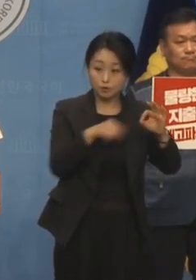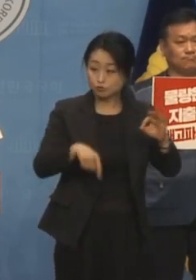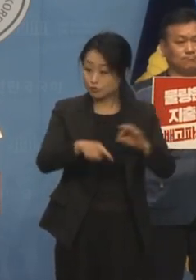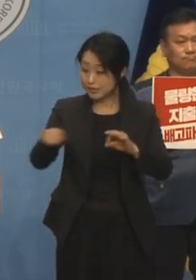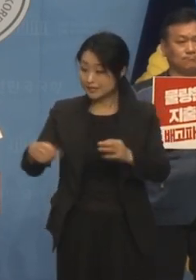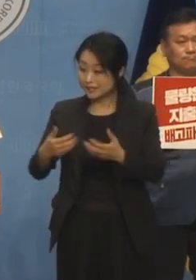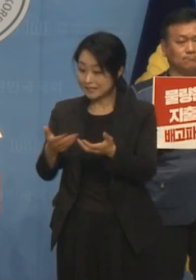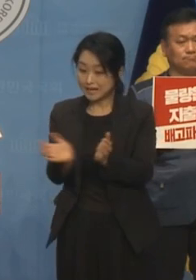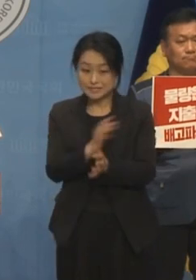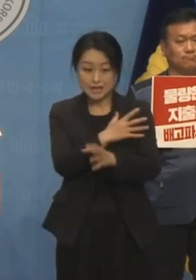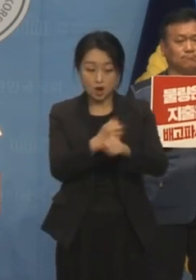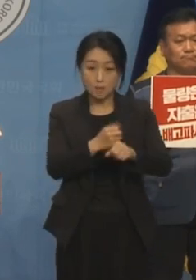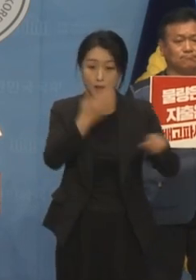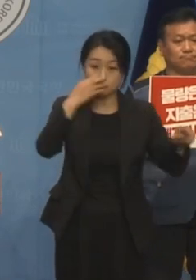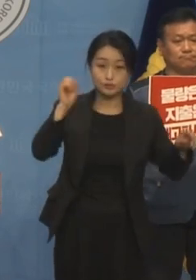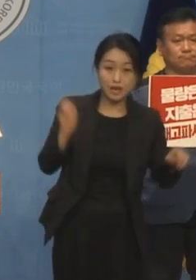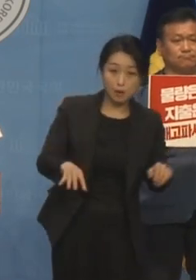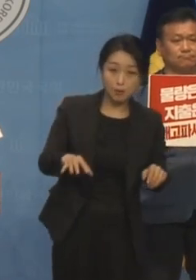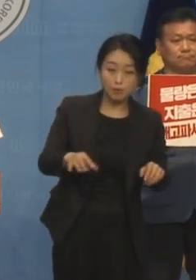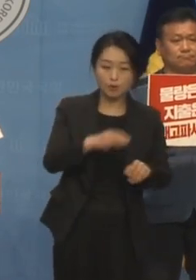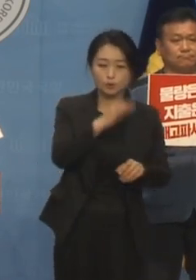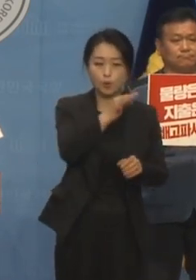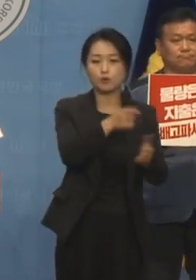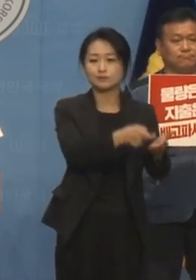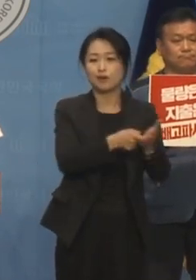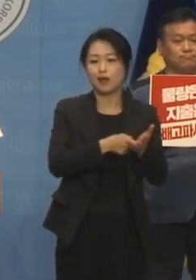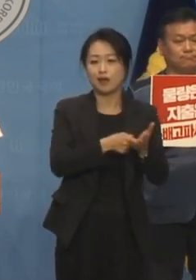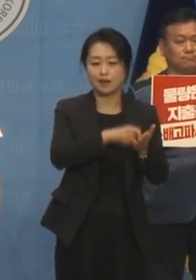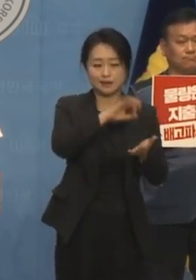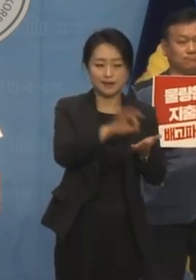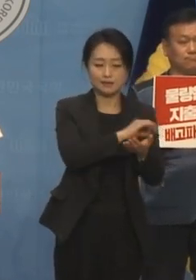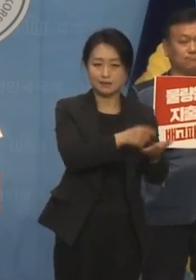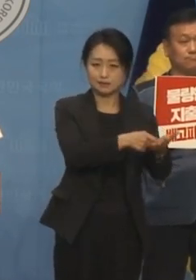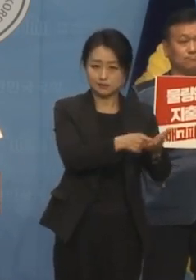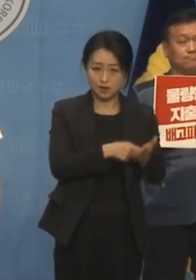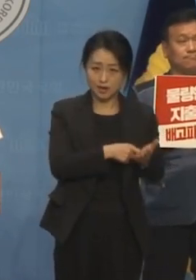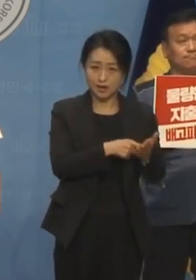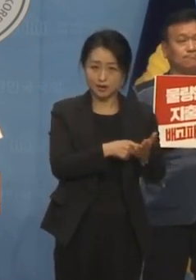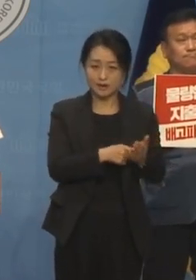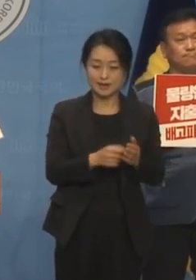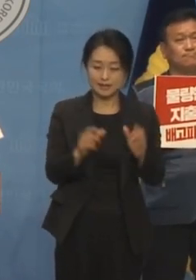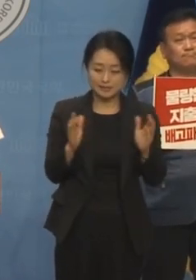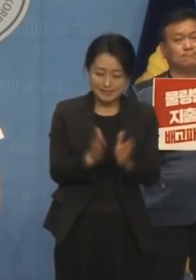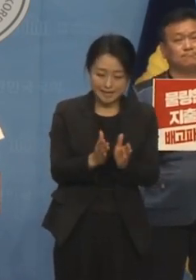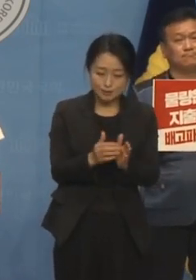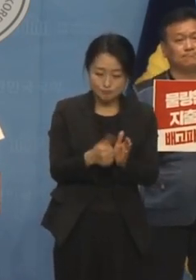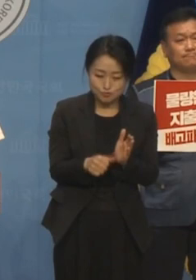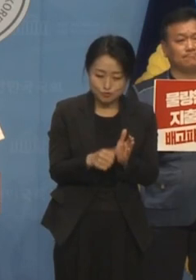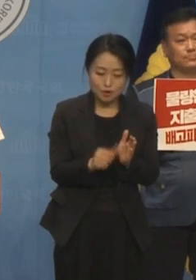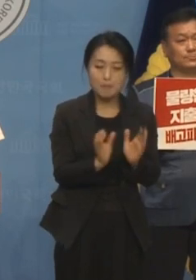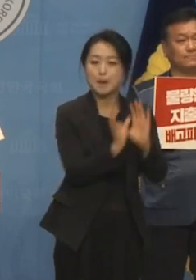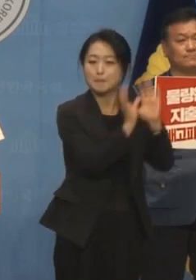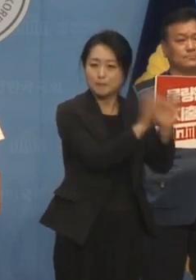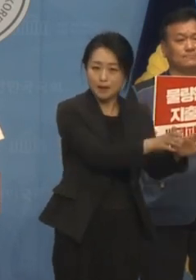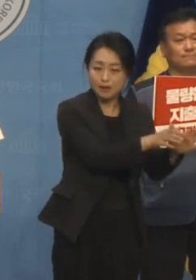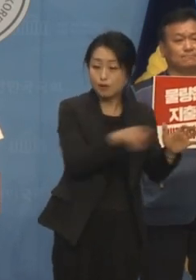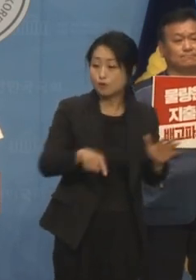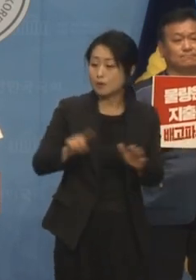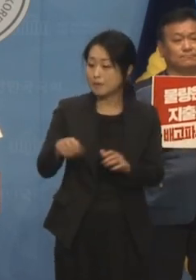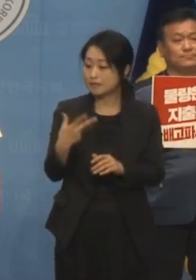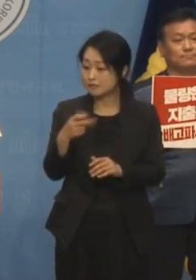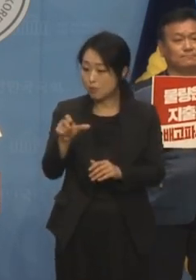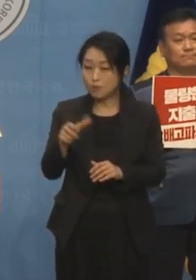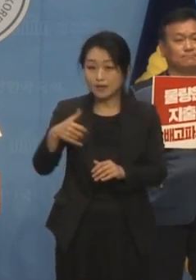협약은 무시하고 예산 절감만을 위해 물량 통제를 강행하면서 우체국 택배 종사자들을 생계